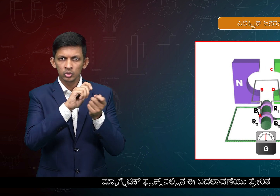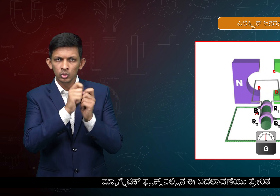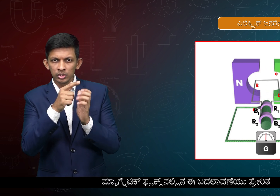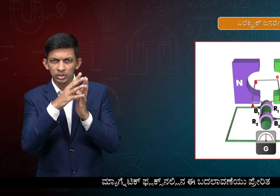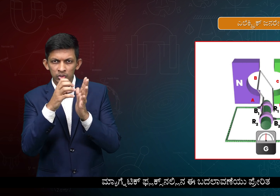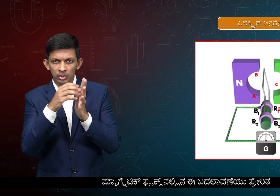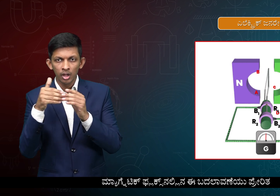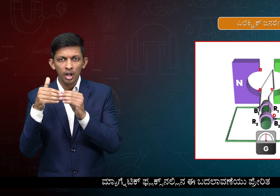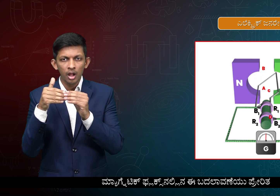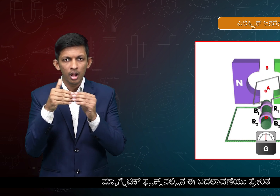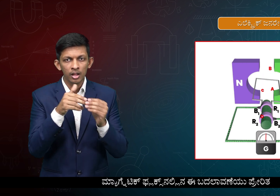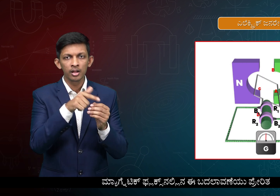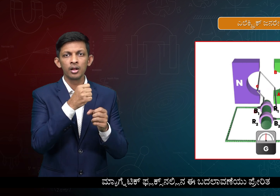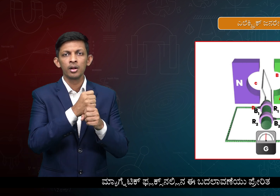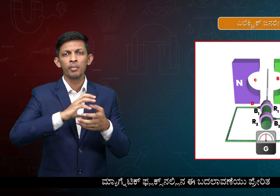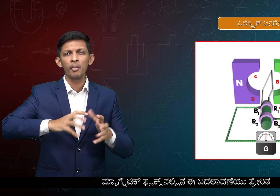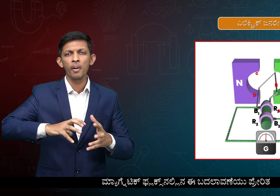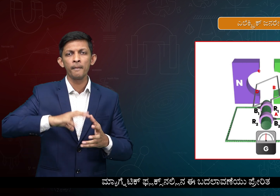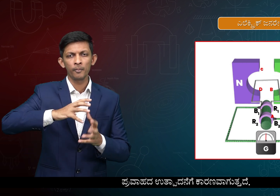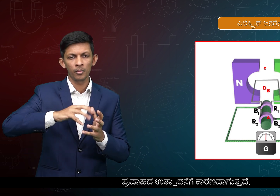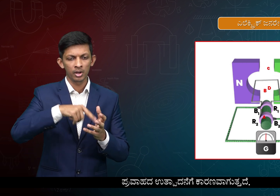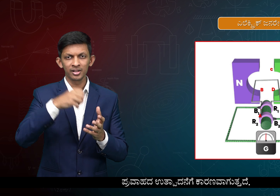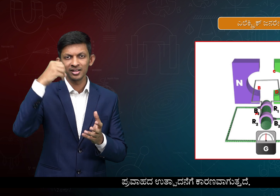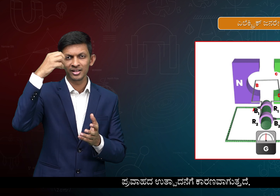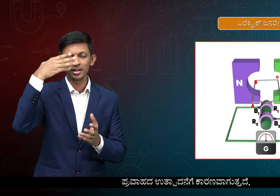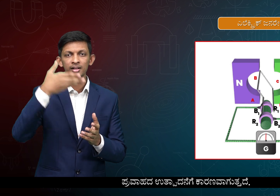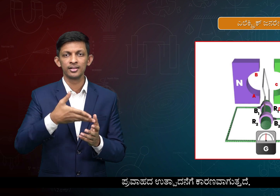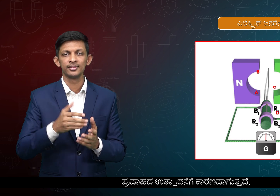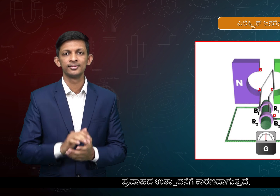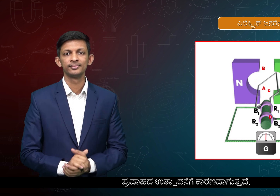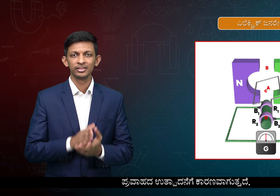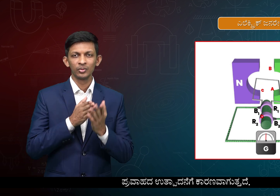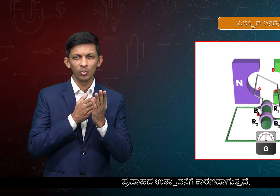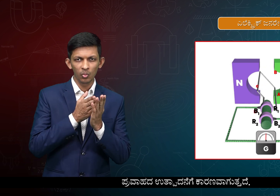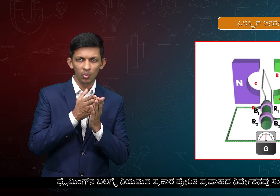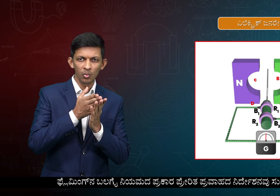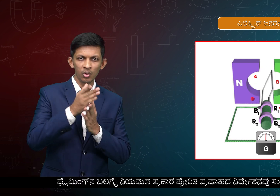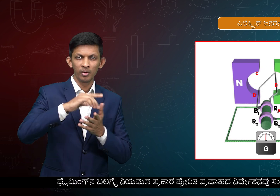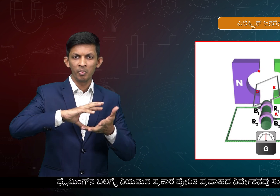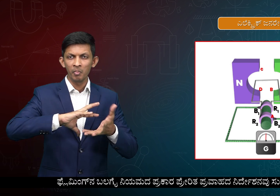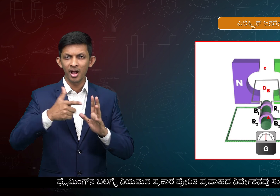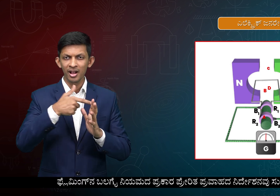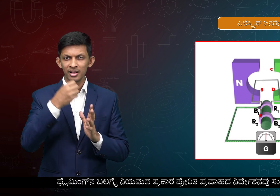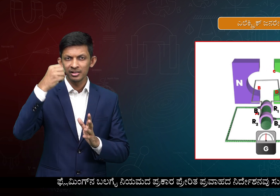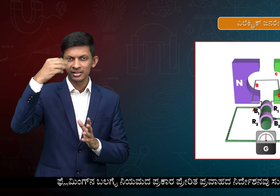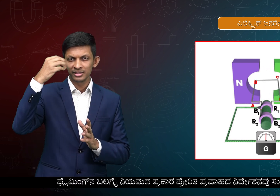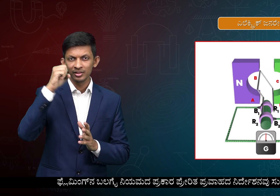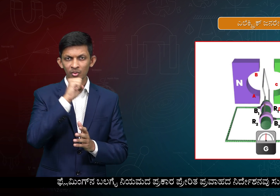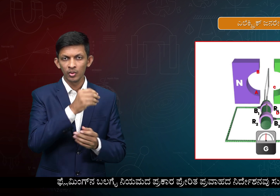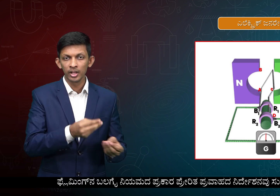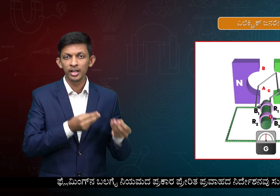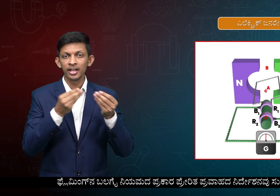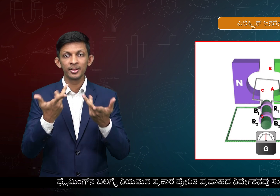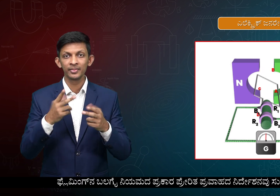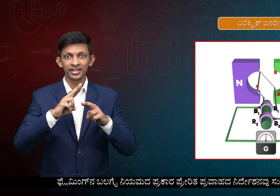ಫ್ಲಕ್ಸ್ ನಲ್ಲಿನ ಈ ಬದಲಾವಣೆಯು ಪ್ರೇರಿತ ಪ್ರವಾಹದ ಉತ್ಪಾದನೆಗೆ ಕಾರಣವಾಗುತ್ತದೆ. ಫ್ಲೆಮಿಂಗ್ನ ಬಲಗೈ